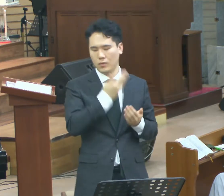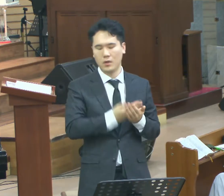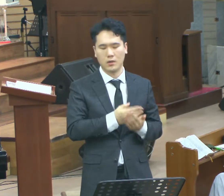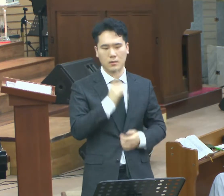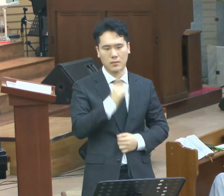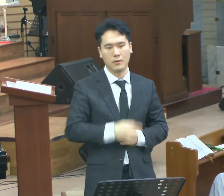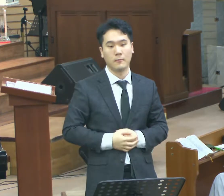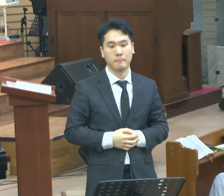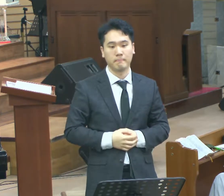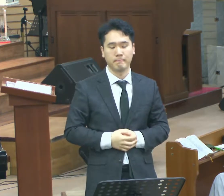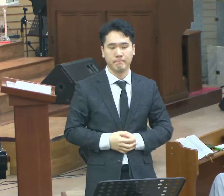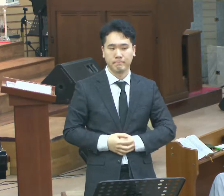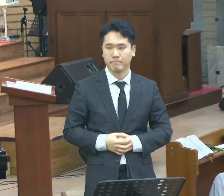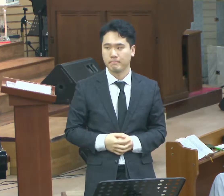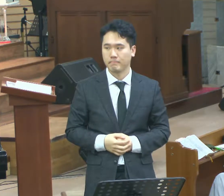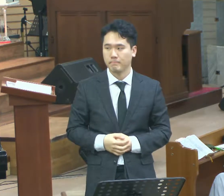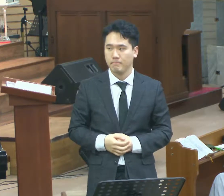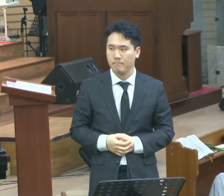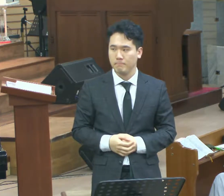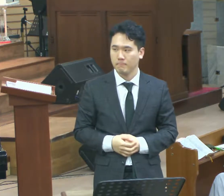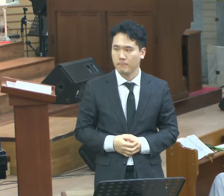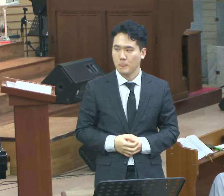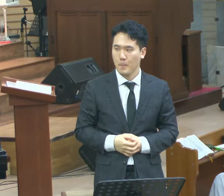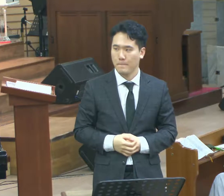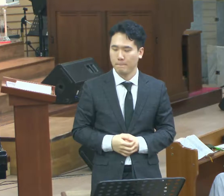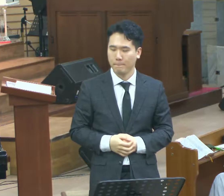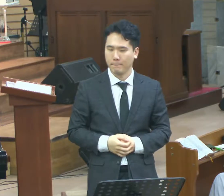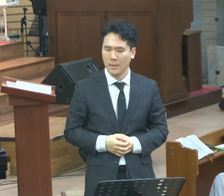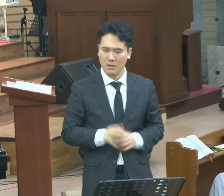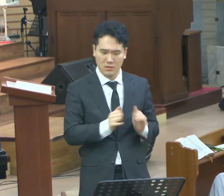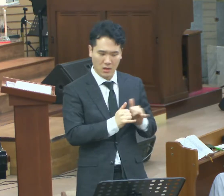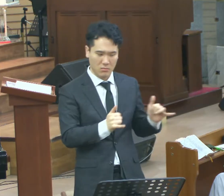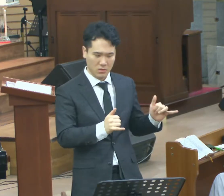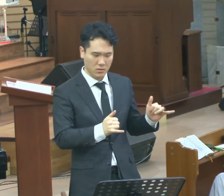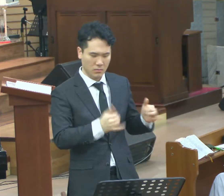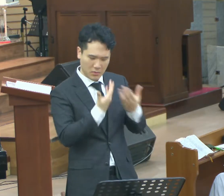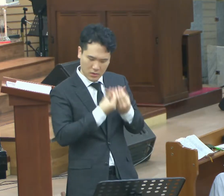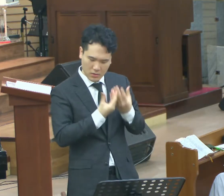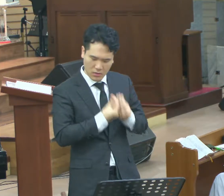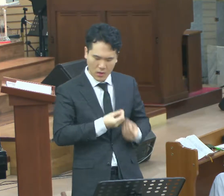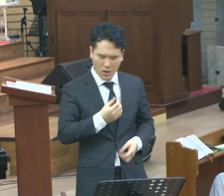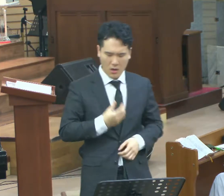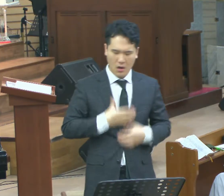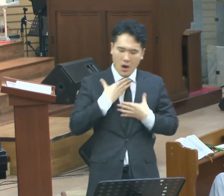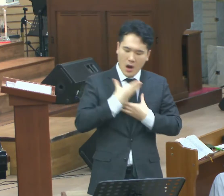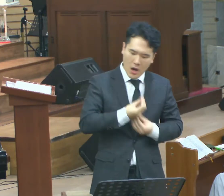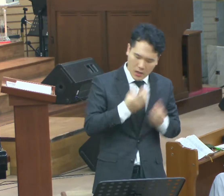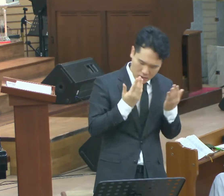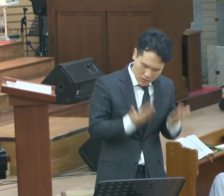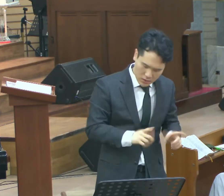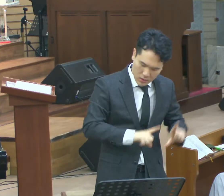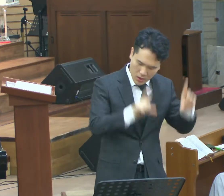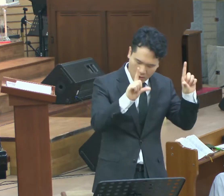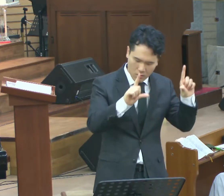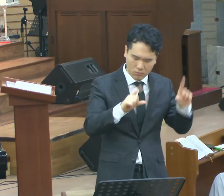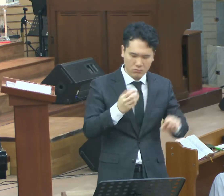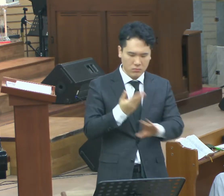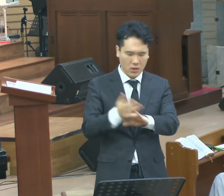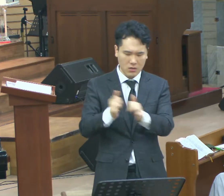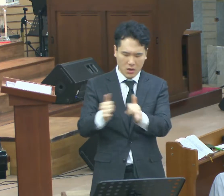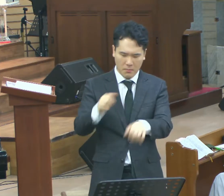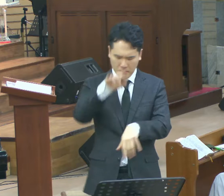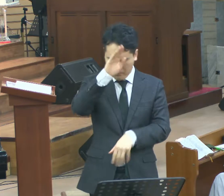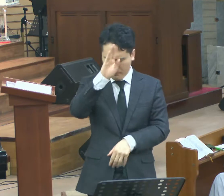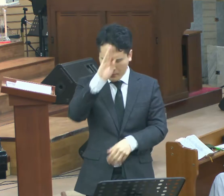안식일날 움직이는 거 싫어하는데 꼭 고쳐도 안식일날 막 고치잖아요. 그러니까 바리새인들하고 충돌하죠.